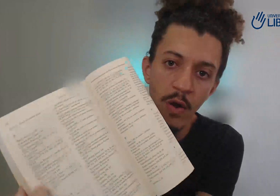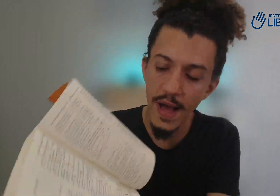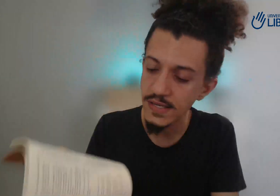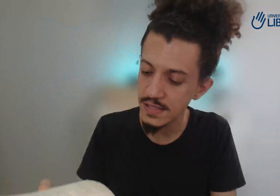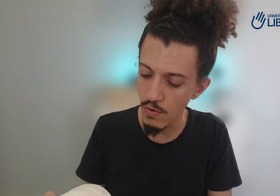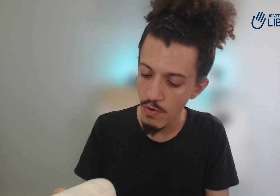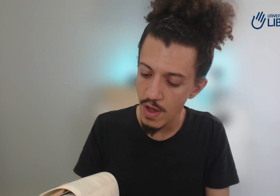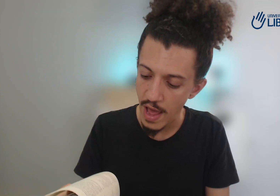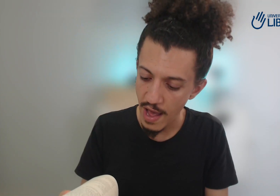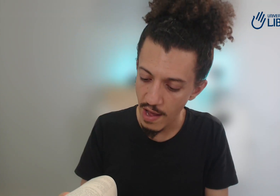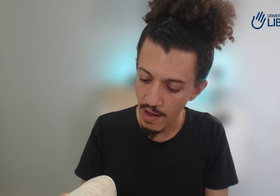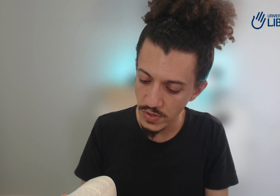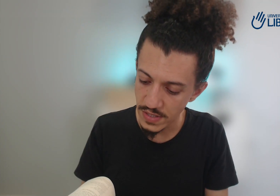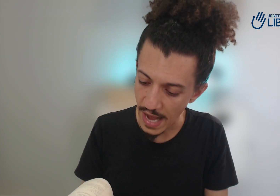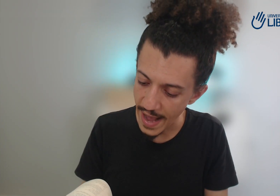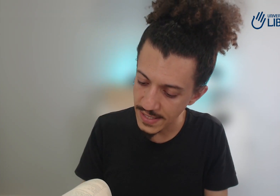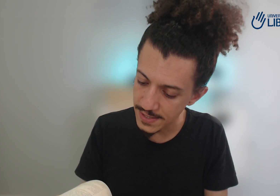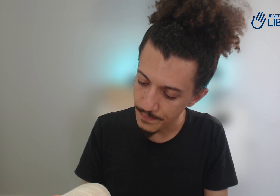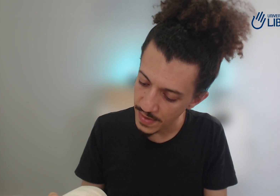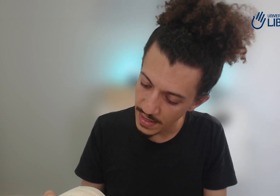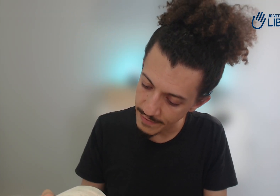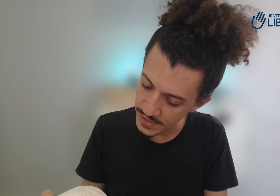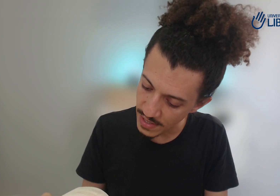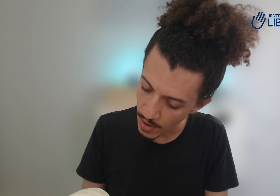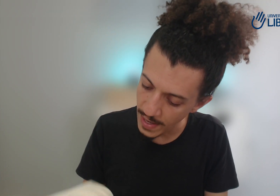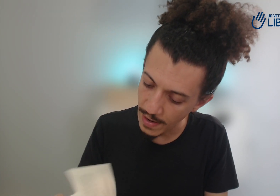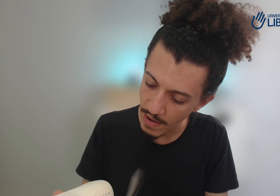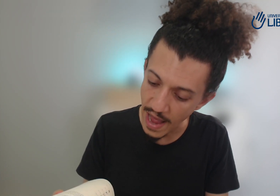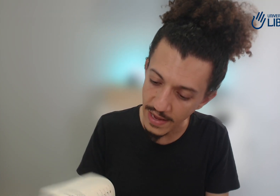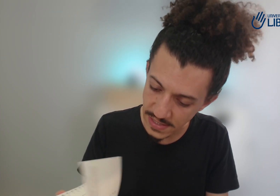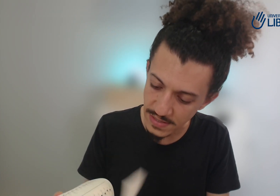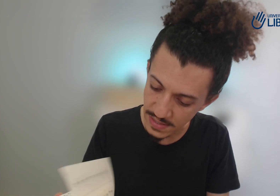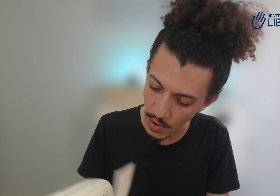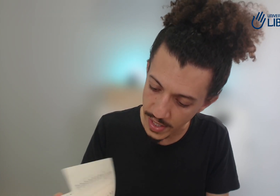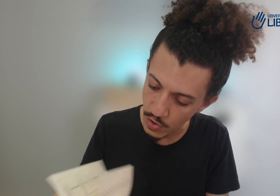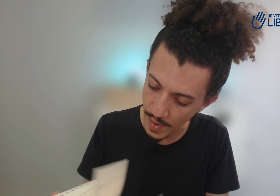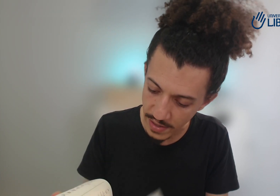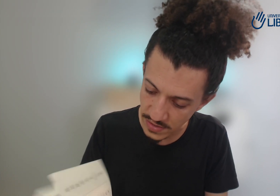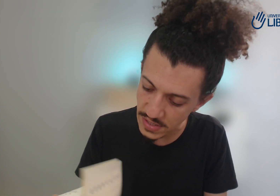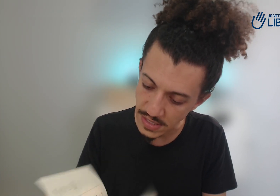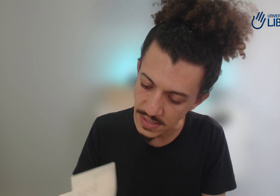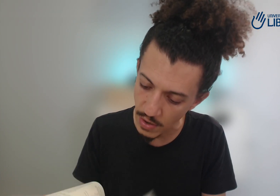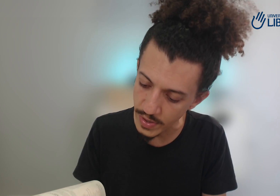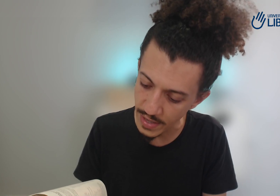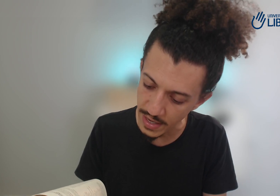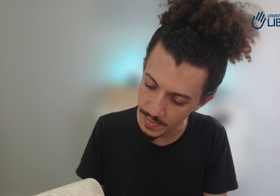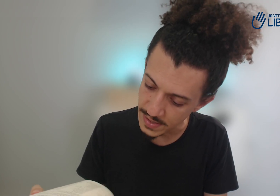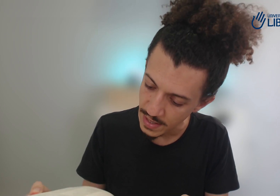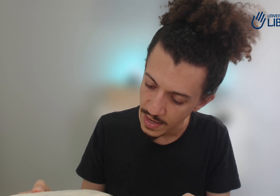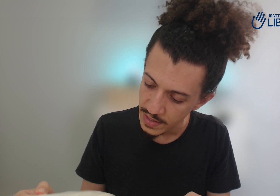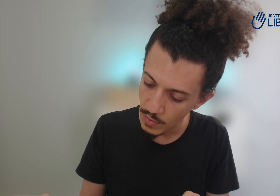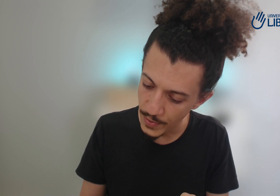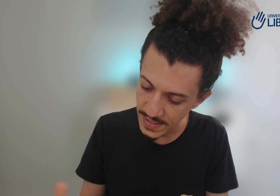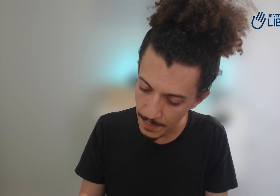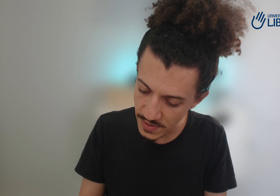quais são os sinais, e aí você olha, esse sinal aqui, como é que diz esse sinal aqui na Libras? Então, por exemplo, o sinal